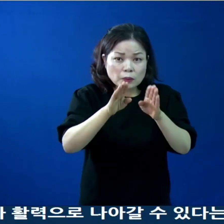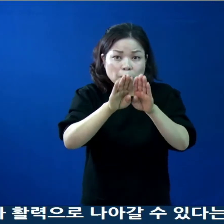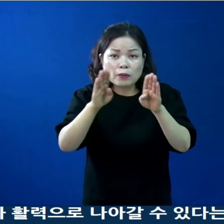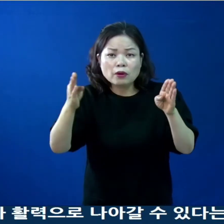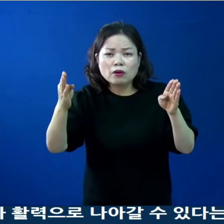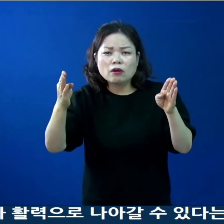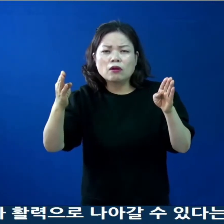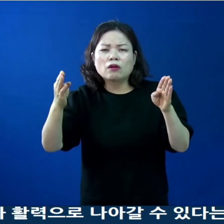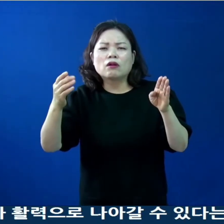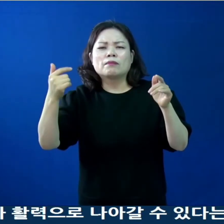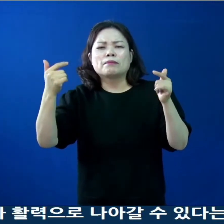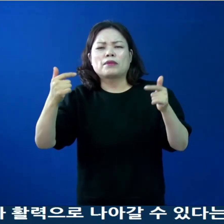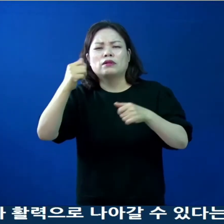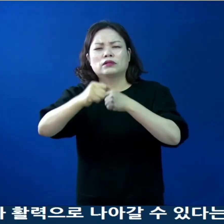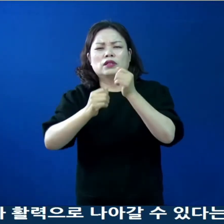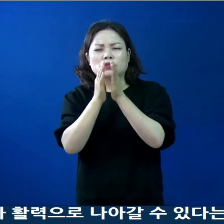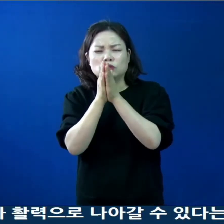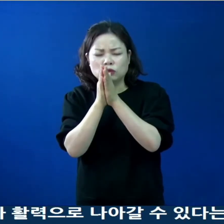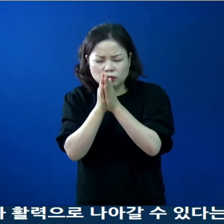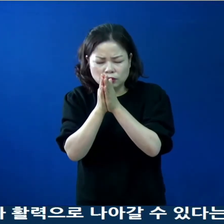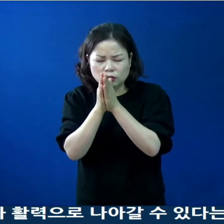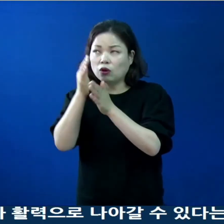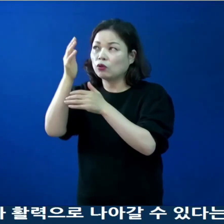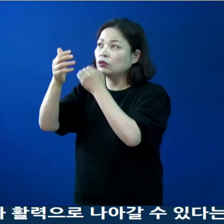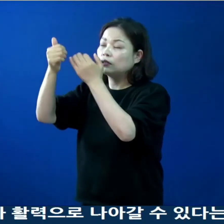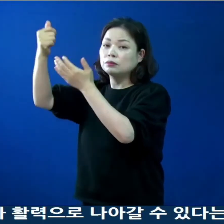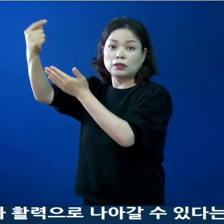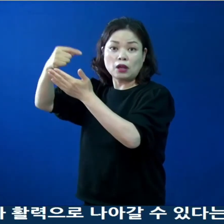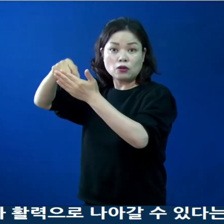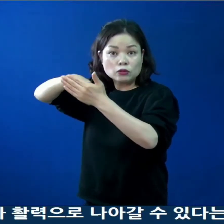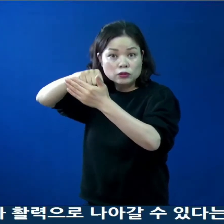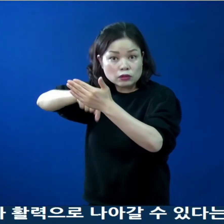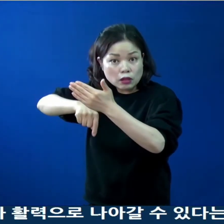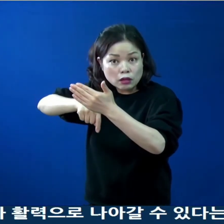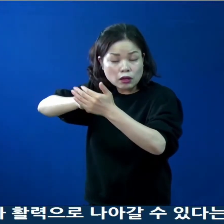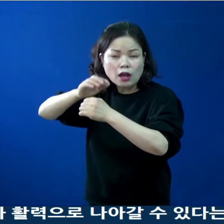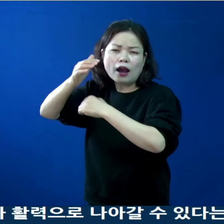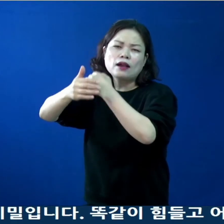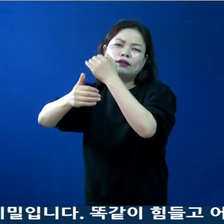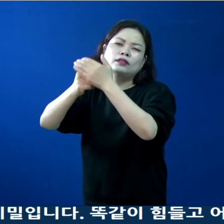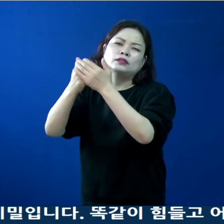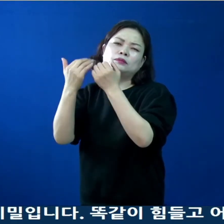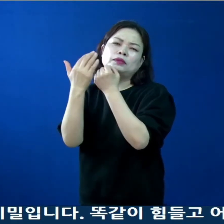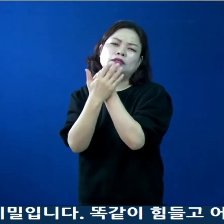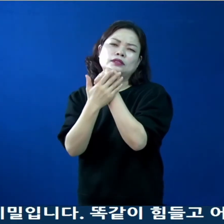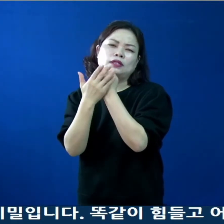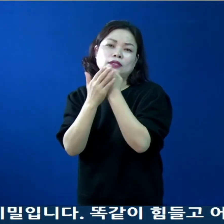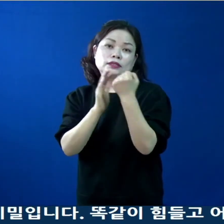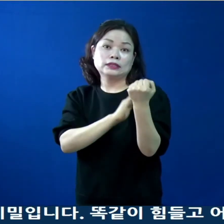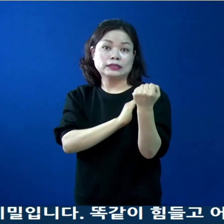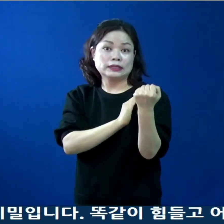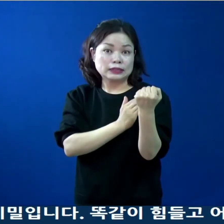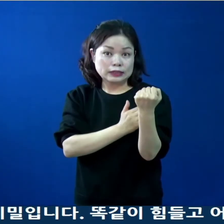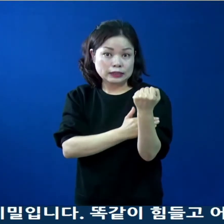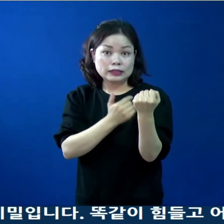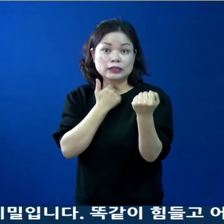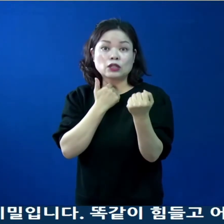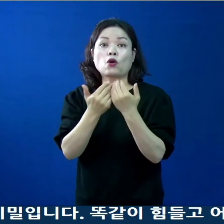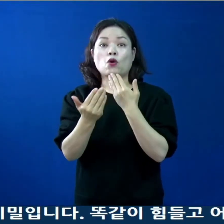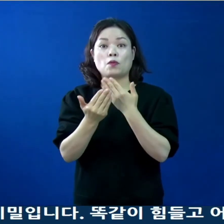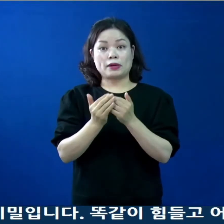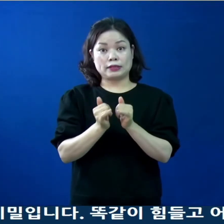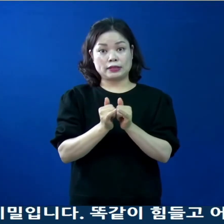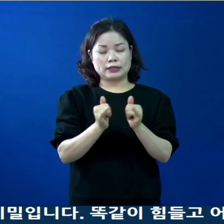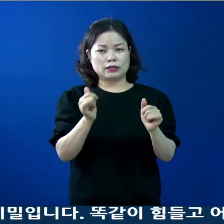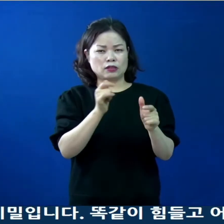언제라도 기도할 수 있고 언제라도 하나님의 임재 가운데 들어가서 하나님의 은혜와 능력을 경험하는 사람은